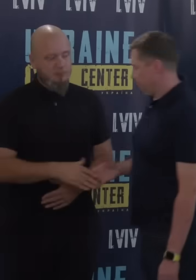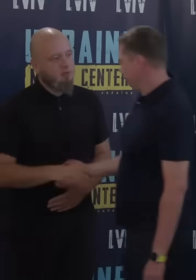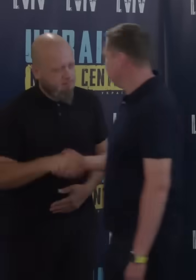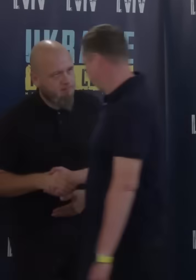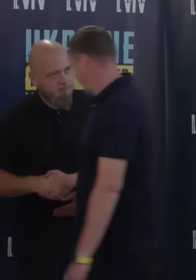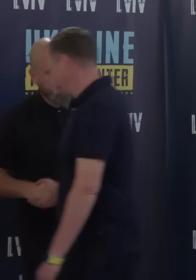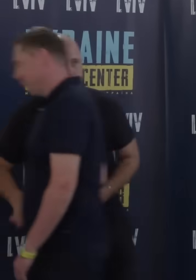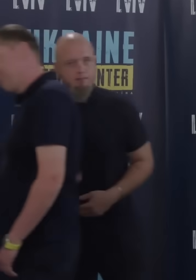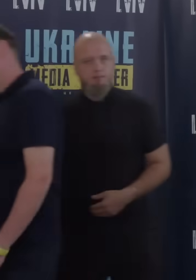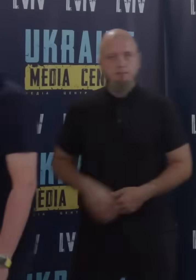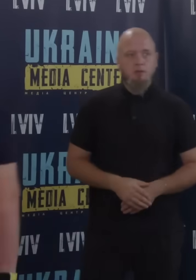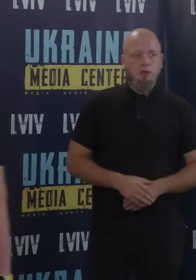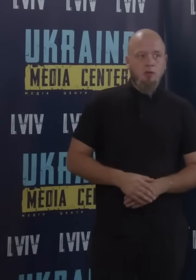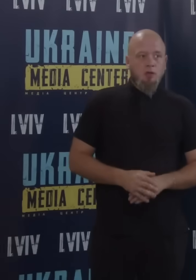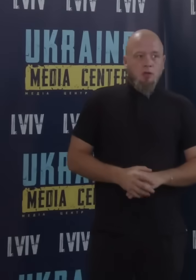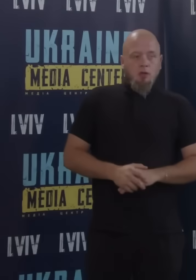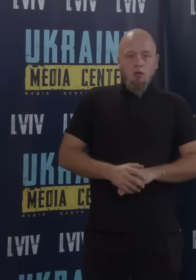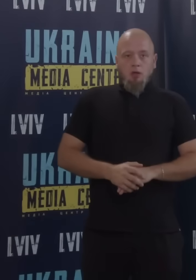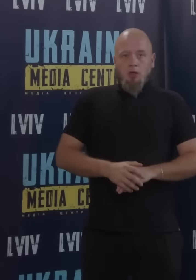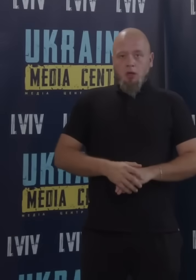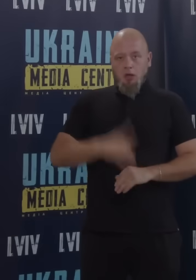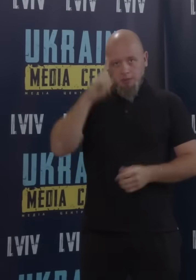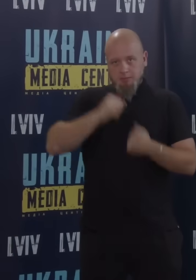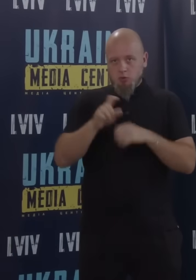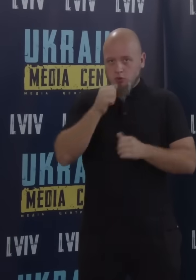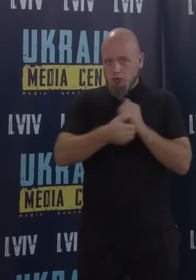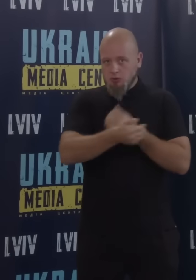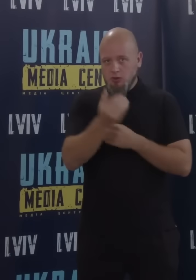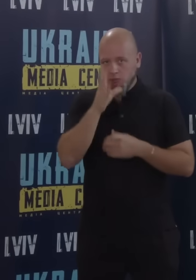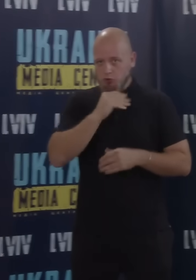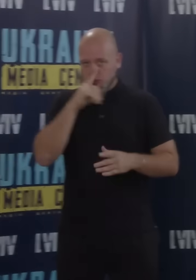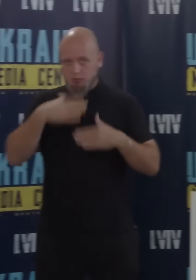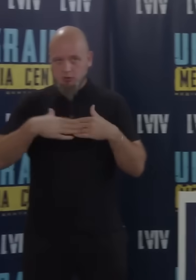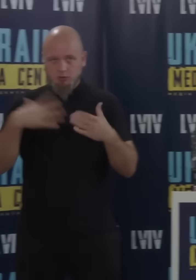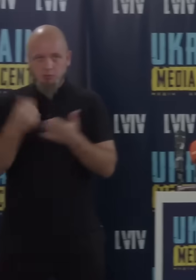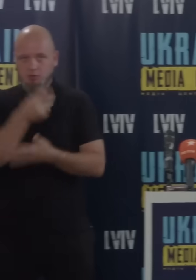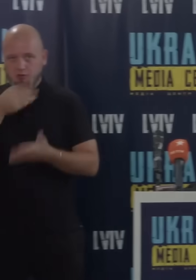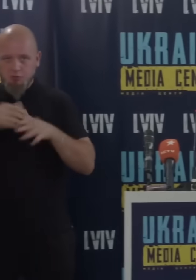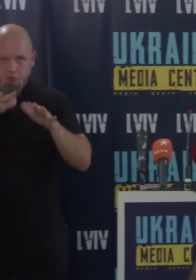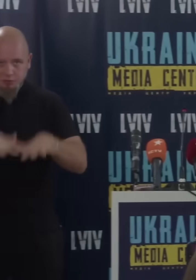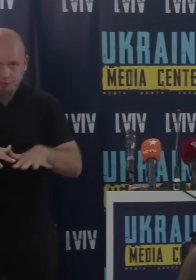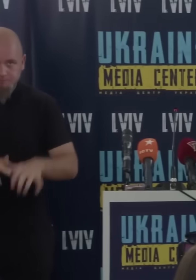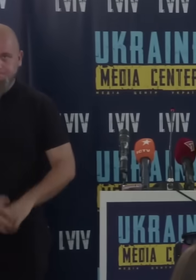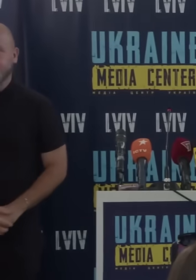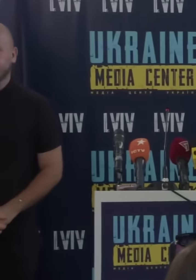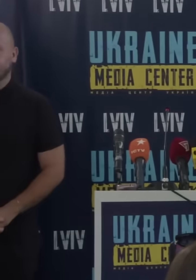пам'ятаємо також про те, що кожен з нас може наближувати перемогу на своєму місці.